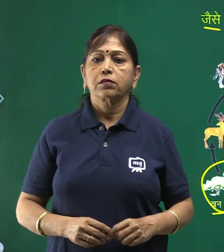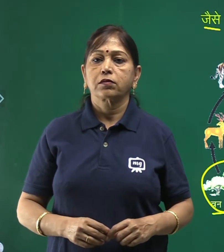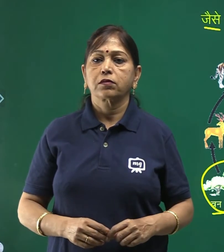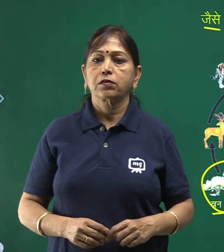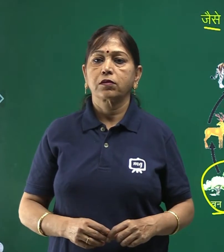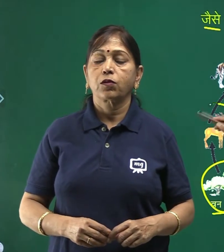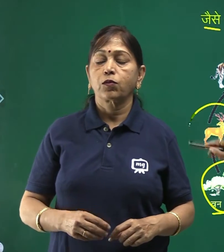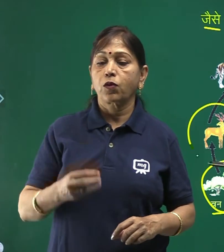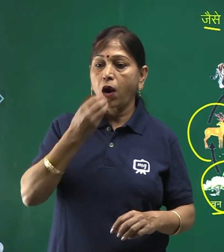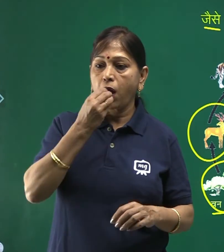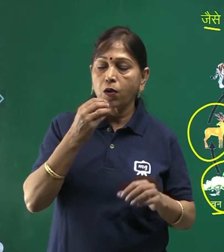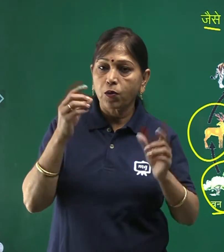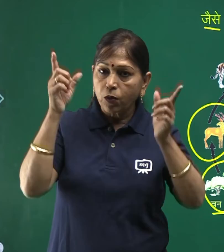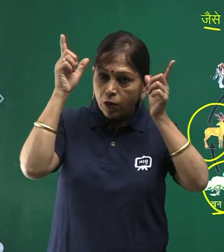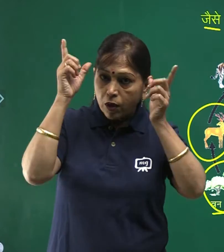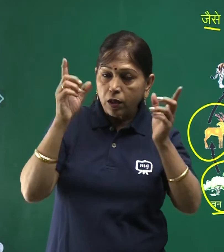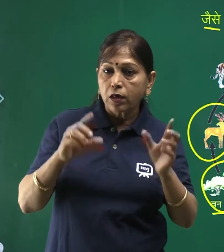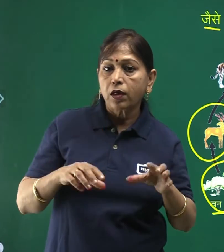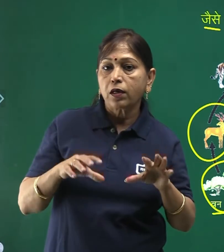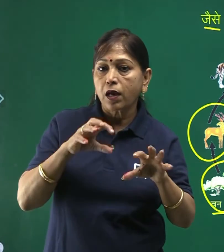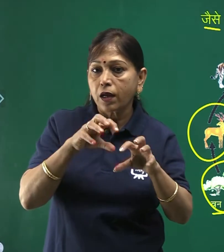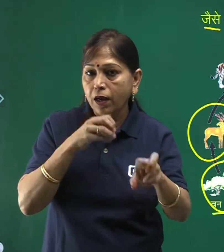उनको हिरण खाता है,